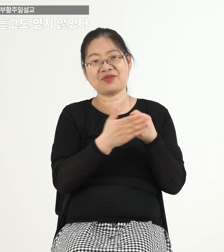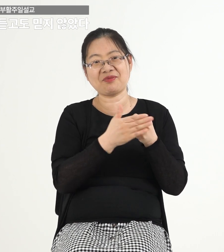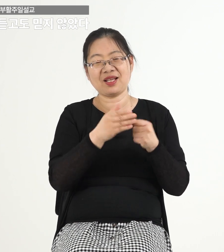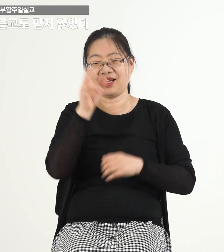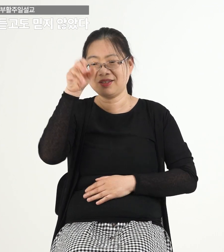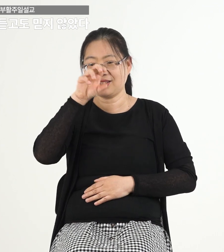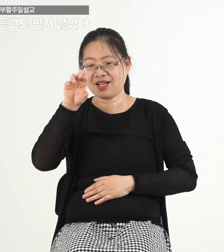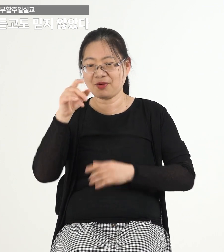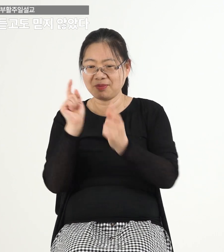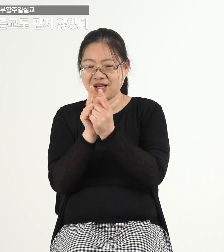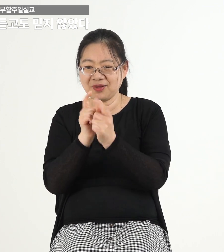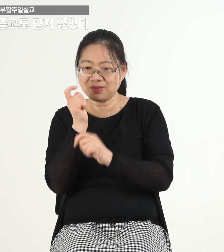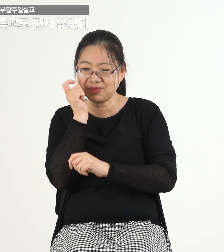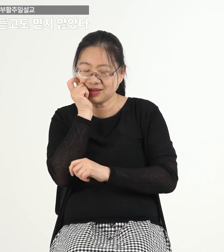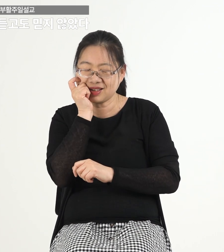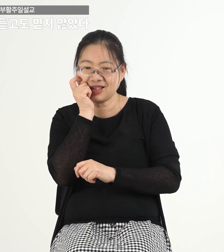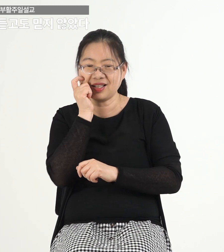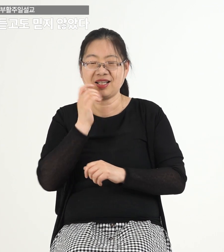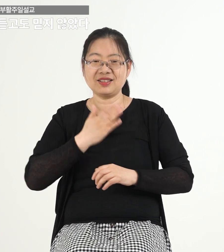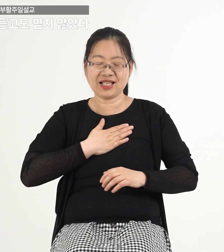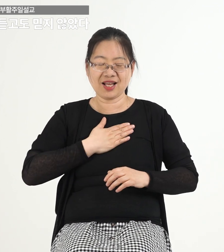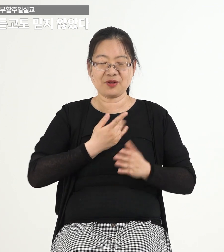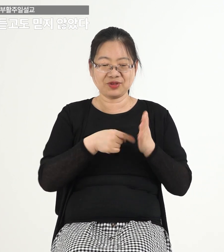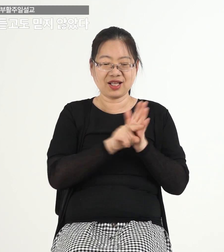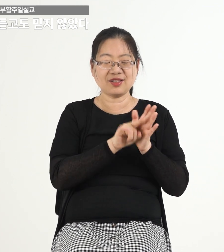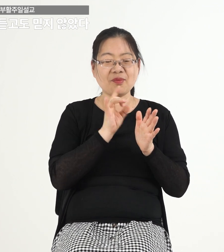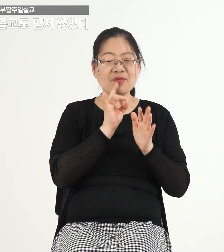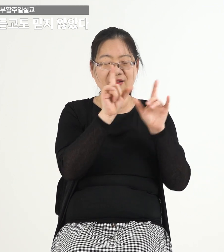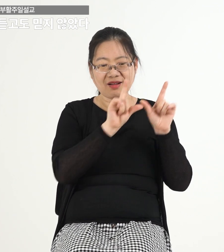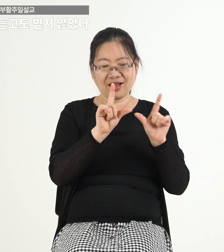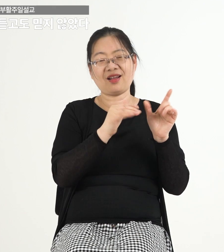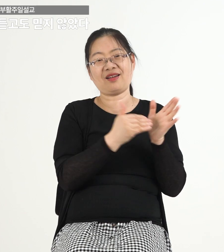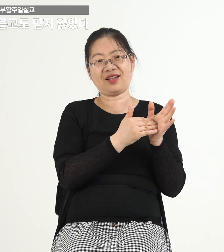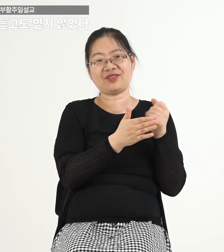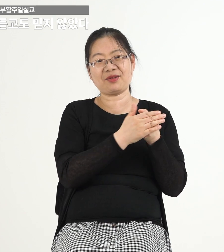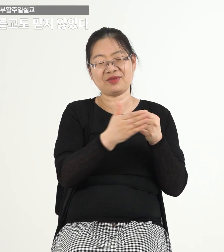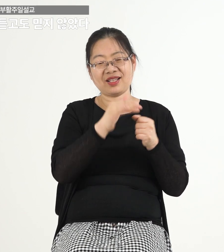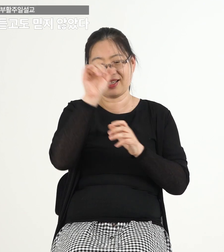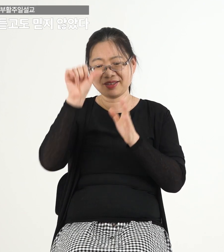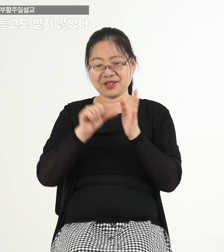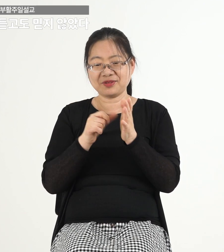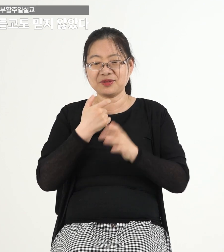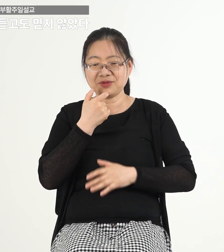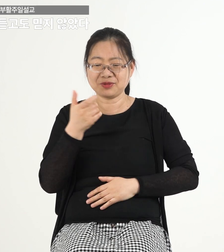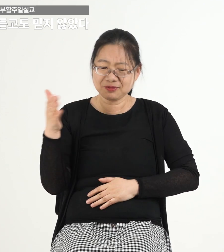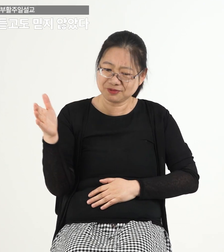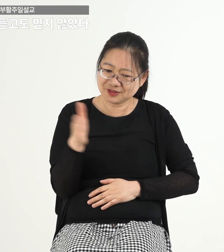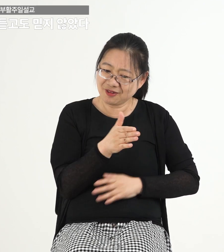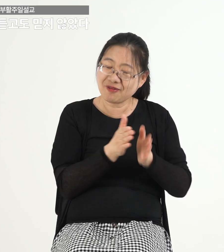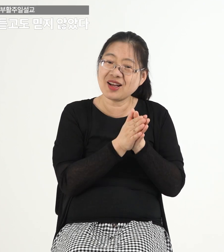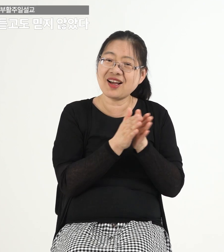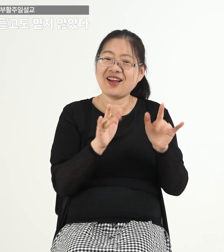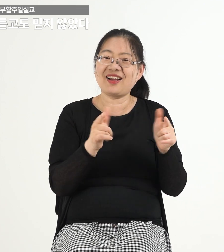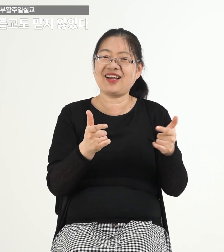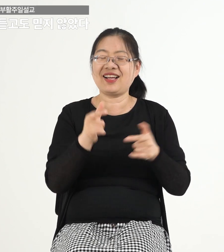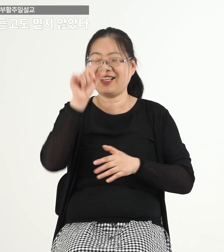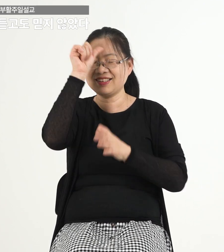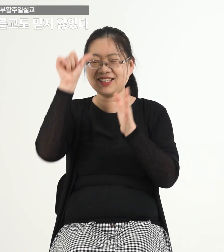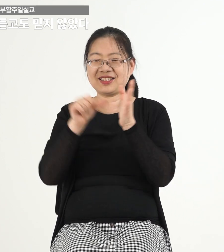십자가 만나지 못하면 인생은 60부터다? 아니에요.